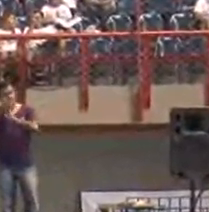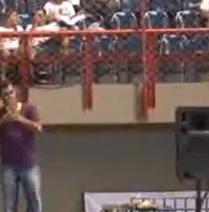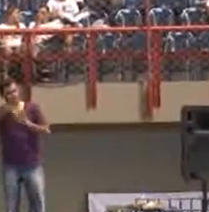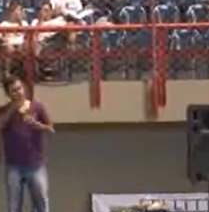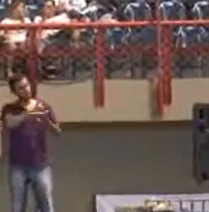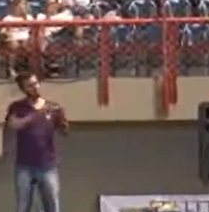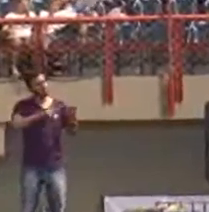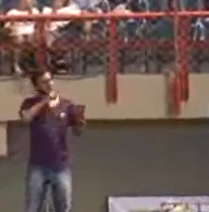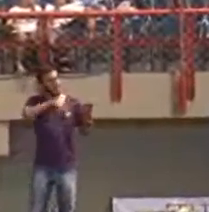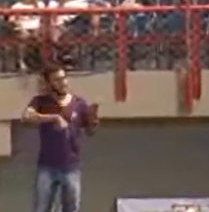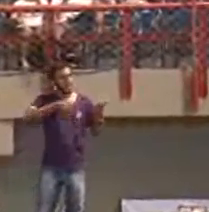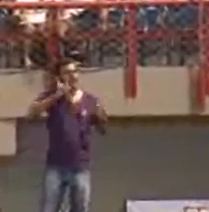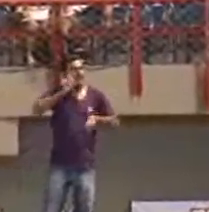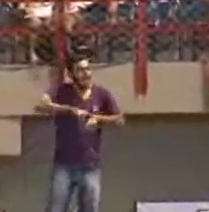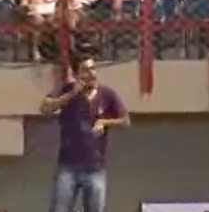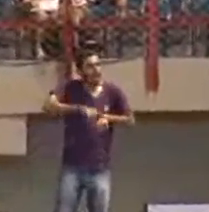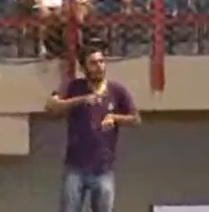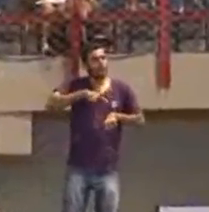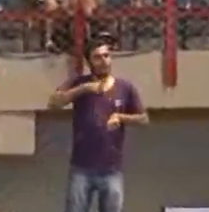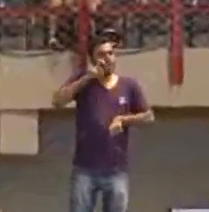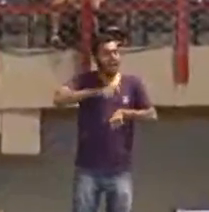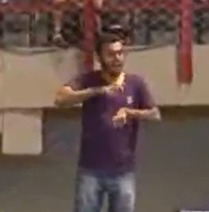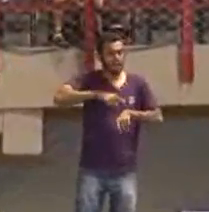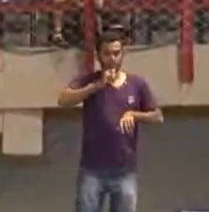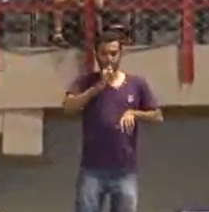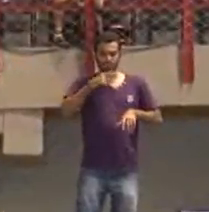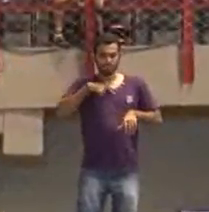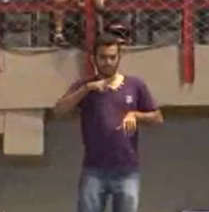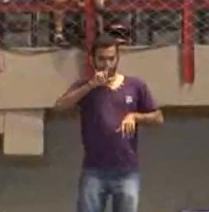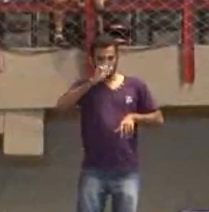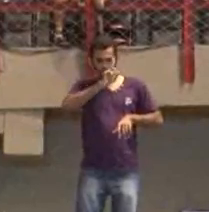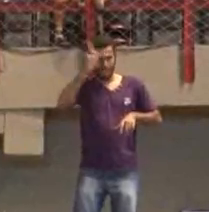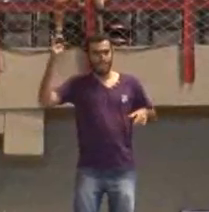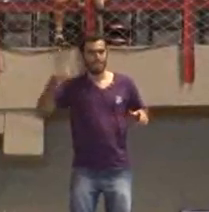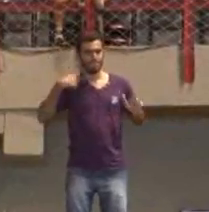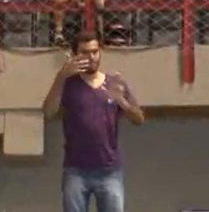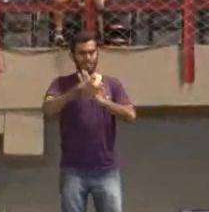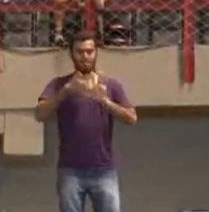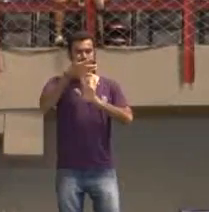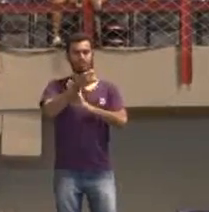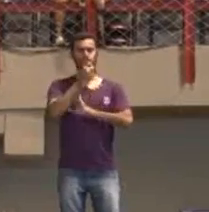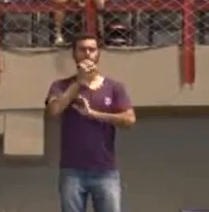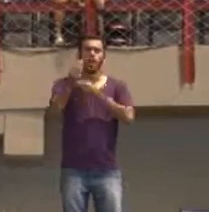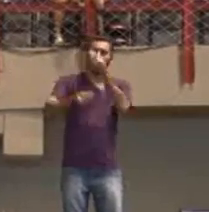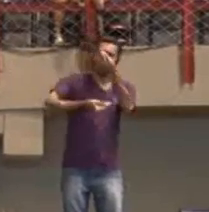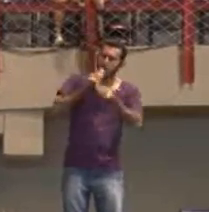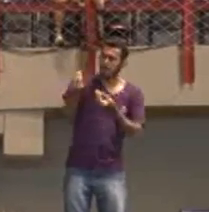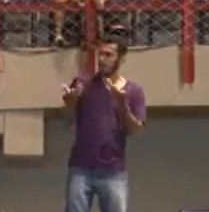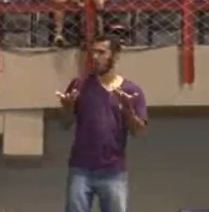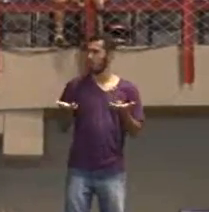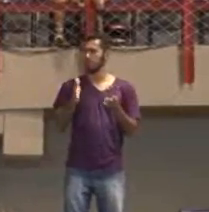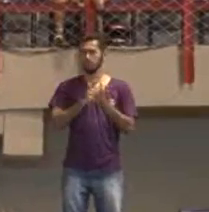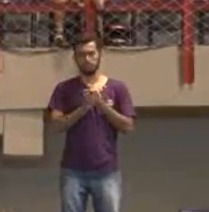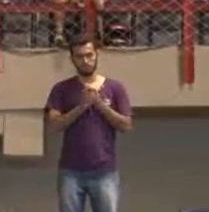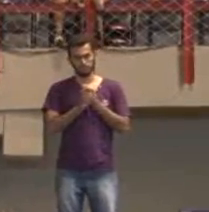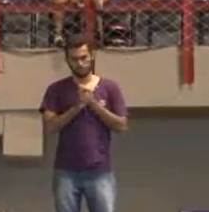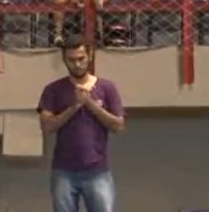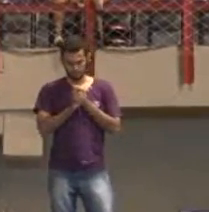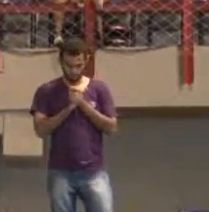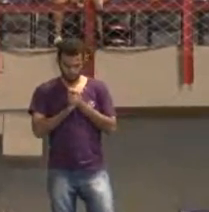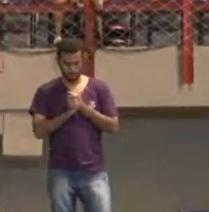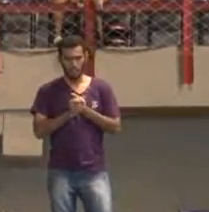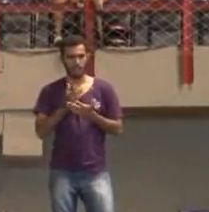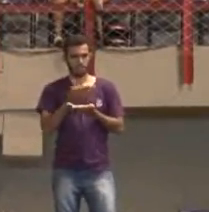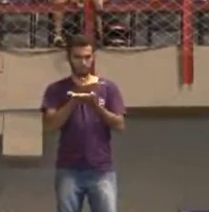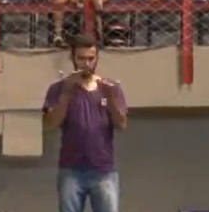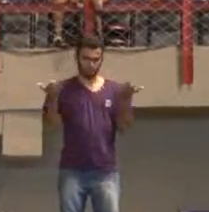o momento, a situação que gera o texto. Então vamos lá. Está aqui você na